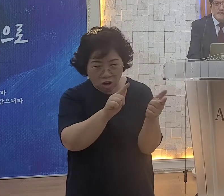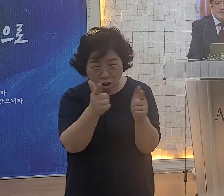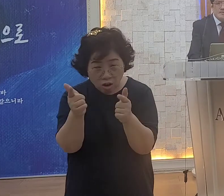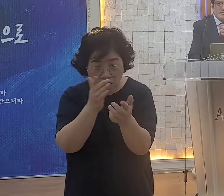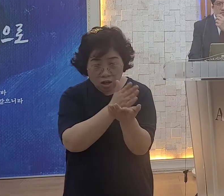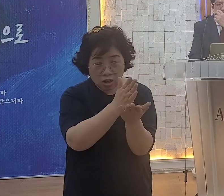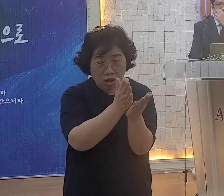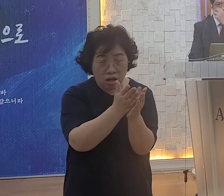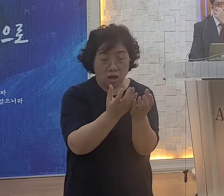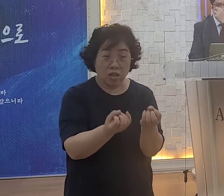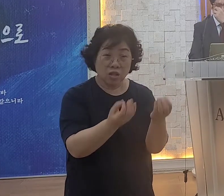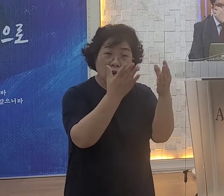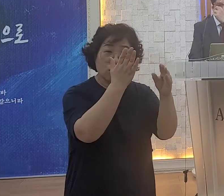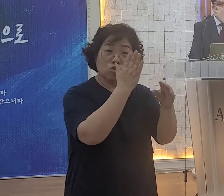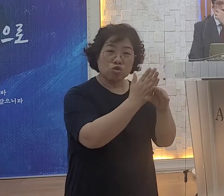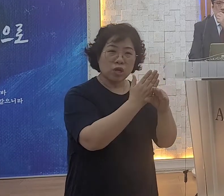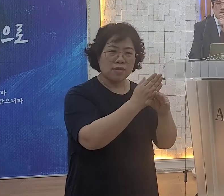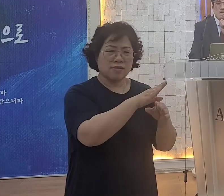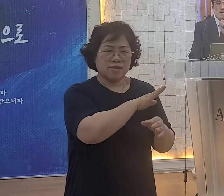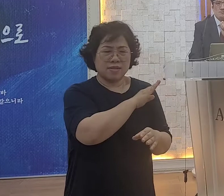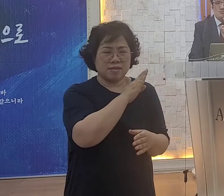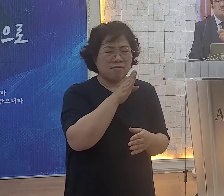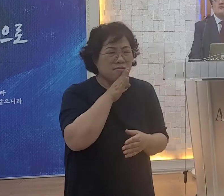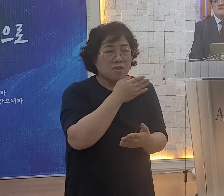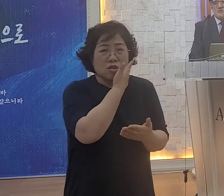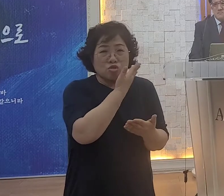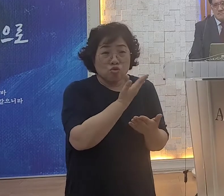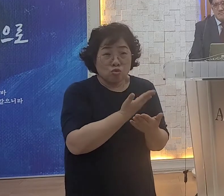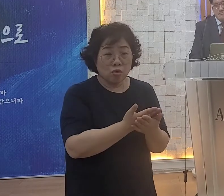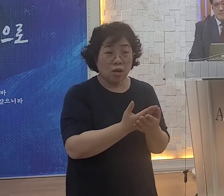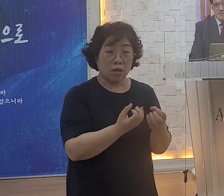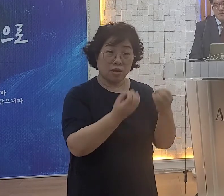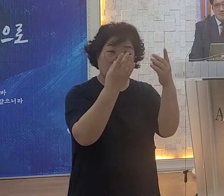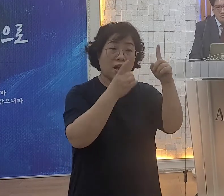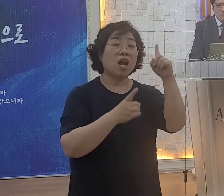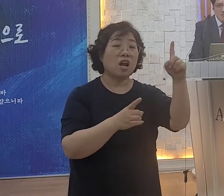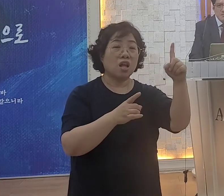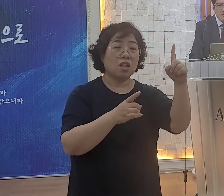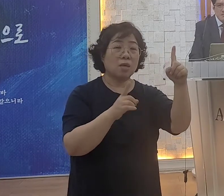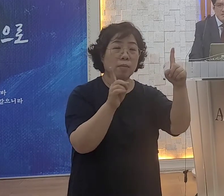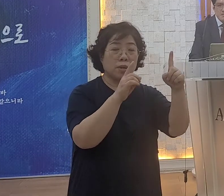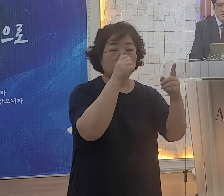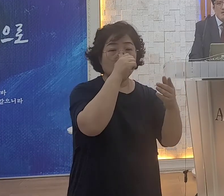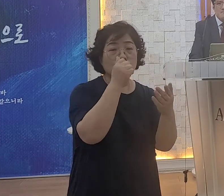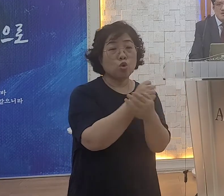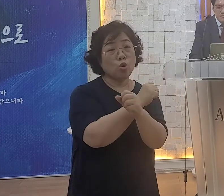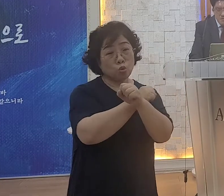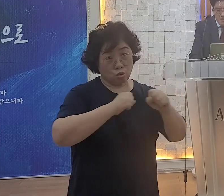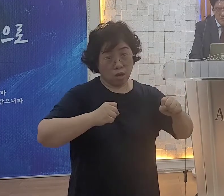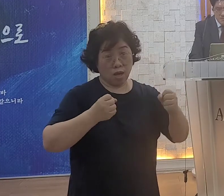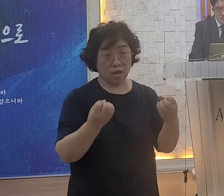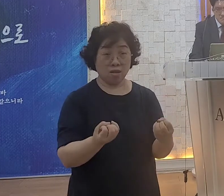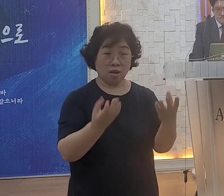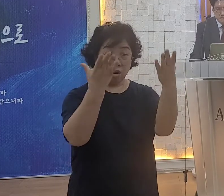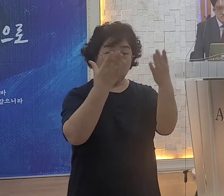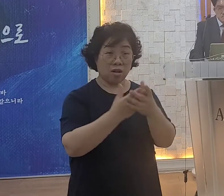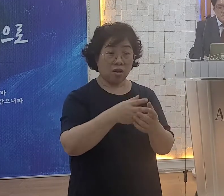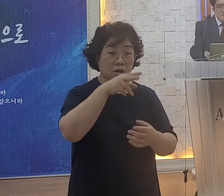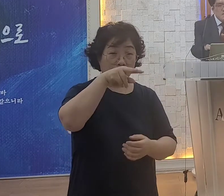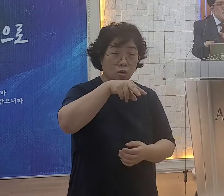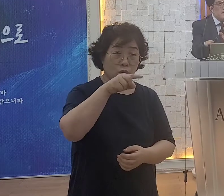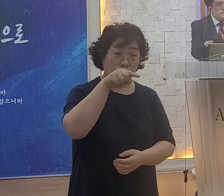있었는데, 그 절기가 뭐냐면 속죄일이었어요. 속죄. 이게 뭐 하는 날이냐면은